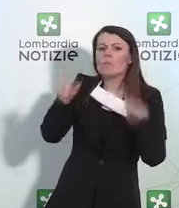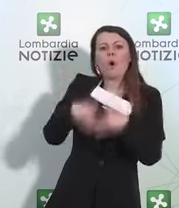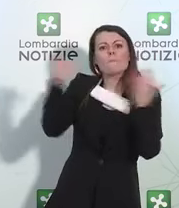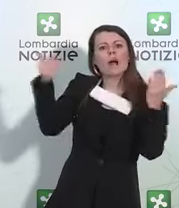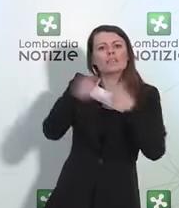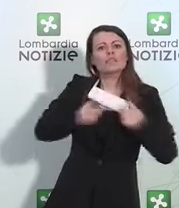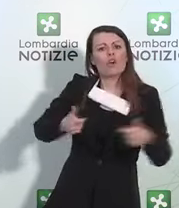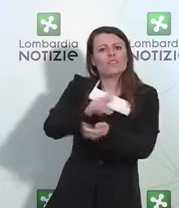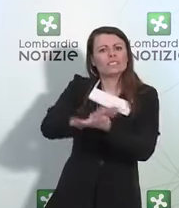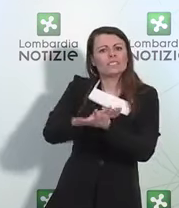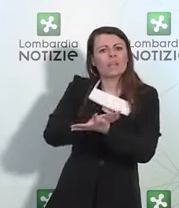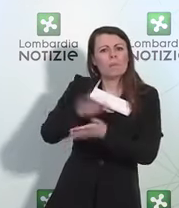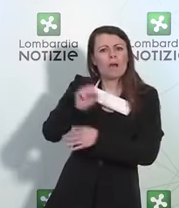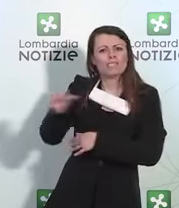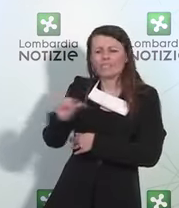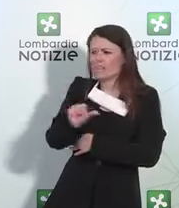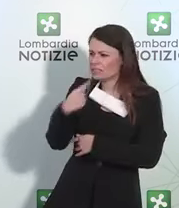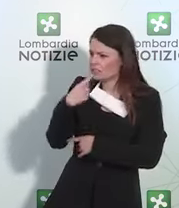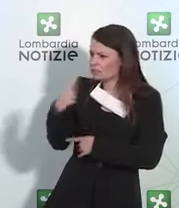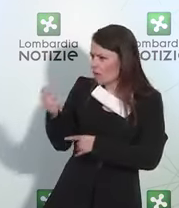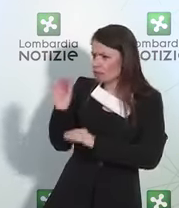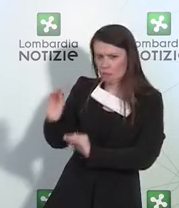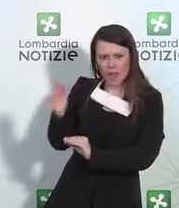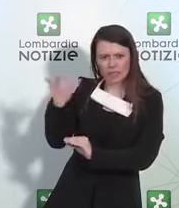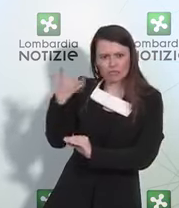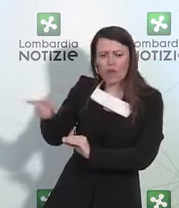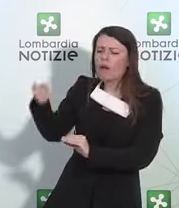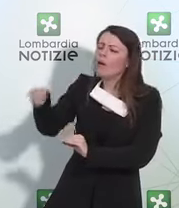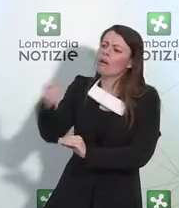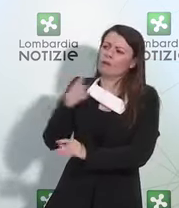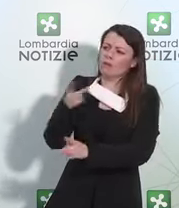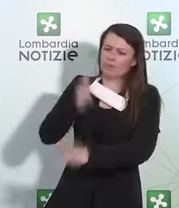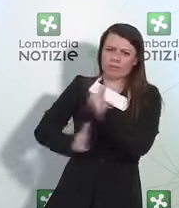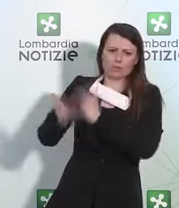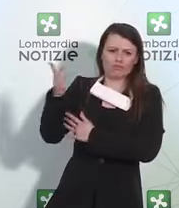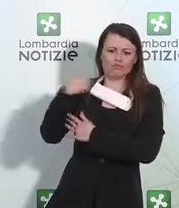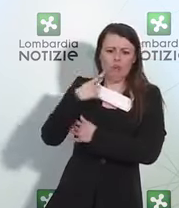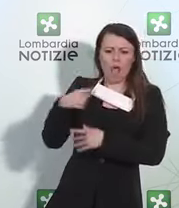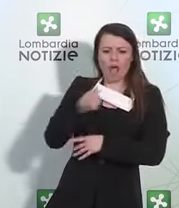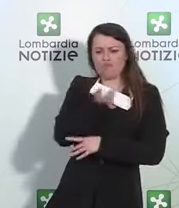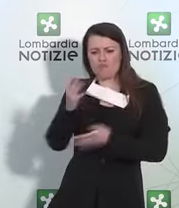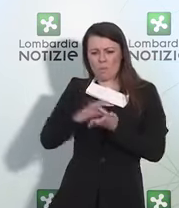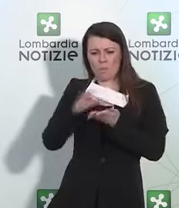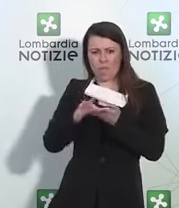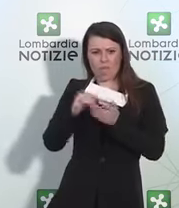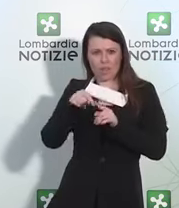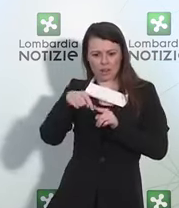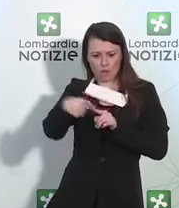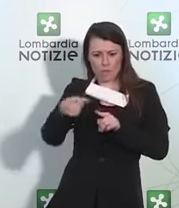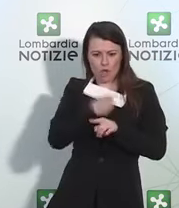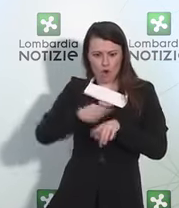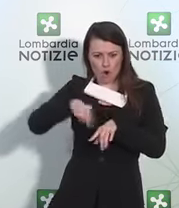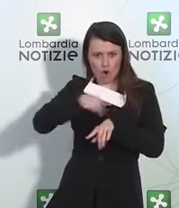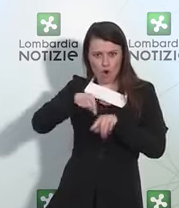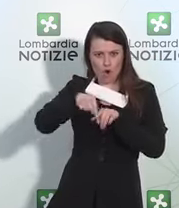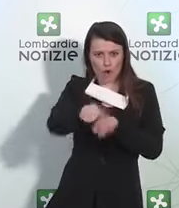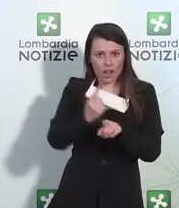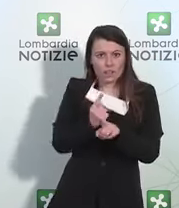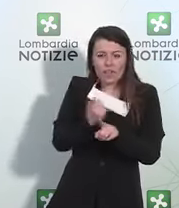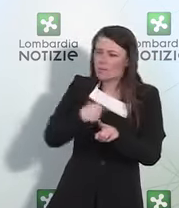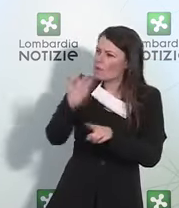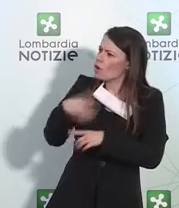stampa lo so che come lei ha detto i dati arriveranno nelle prossime ore ma volevo capire con lei il vostro fabbisogno quotidiano